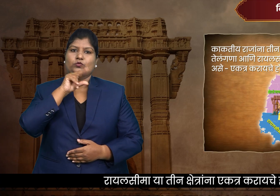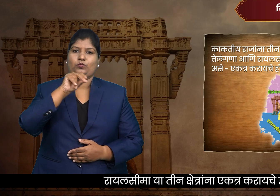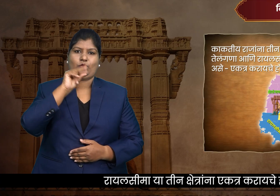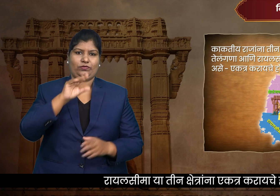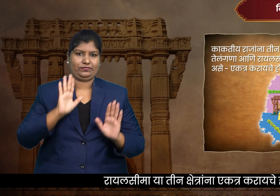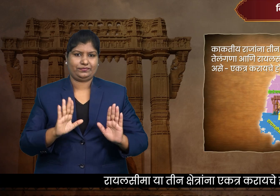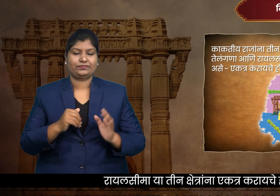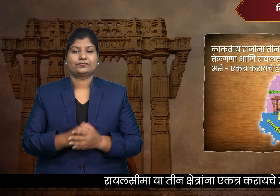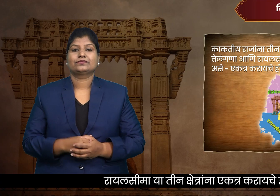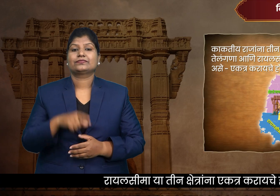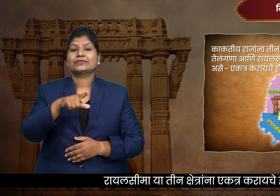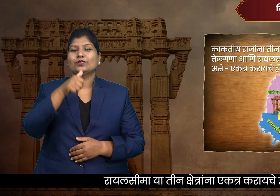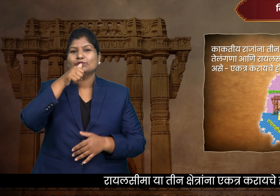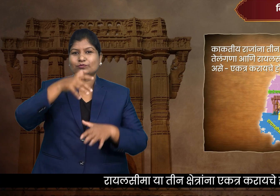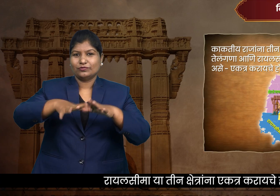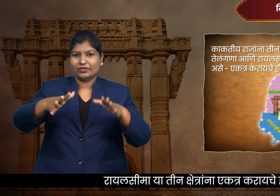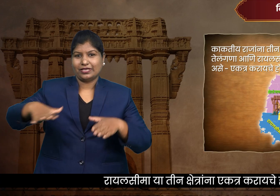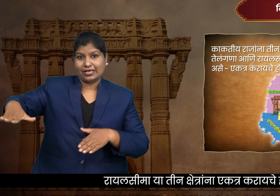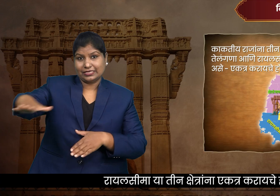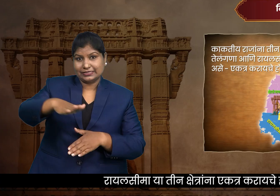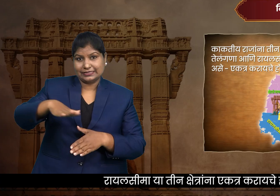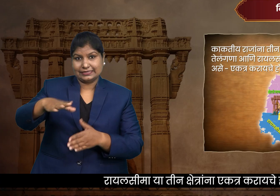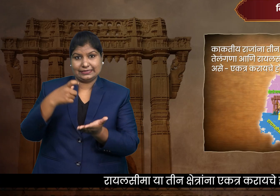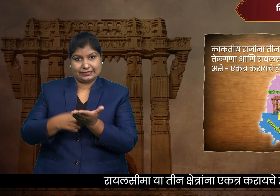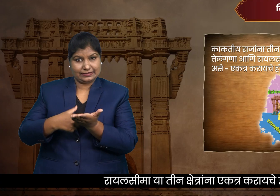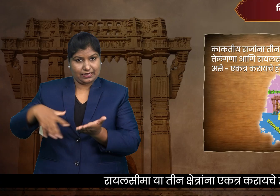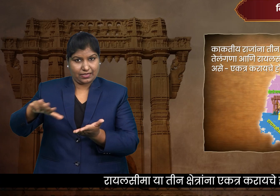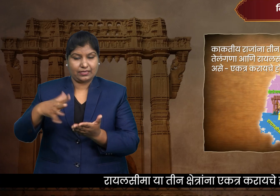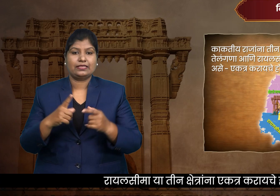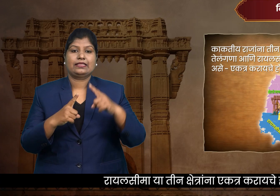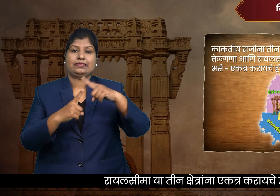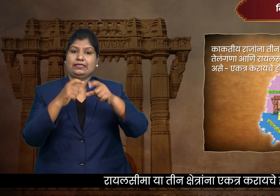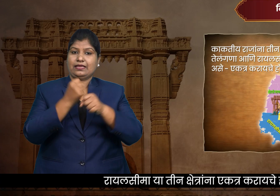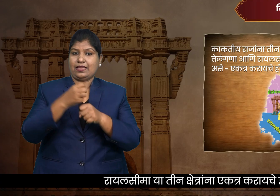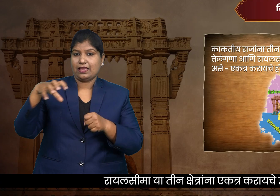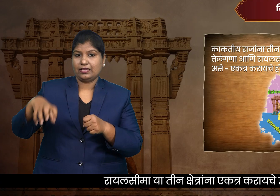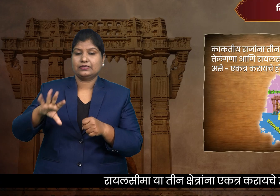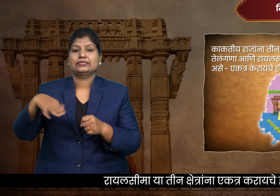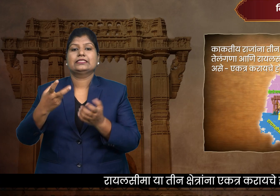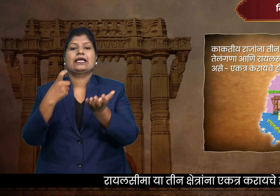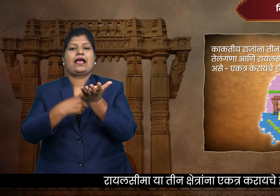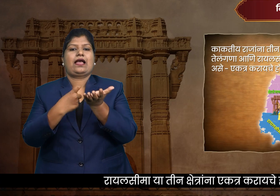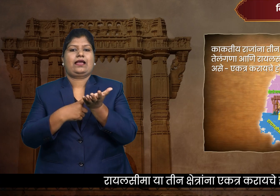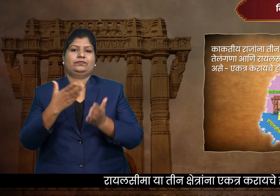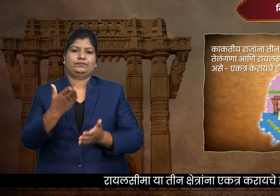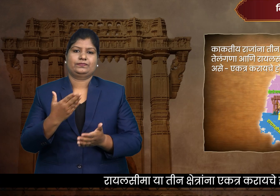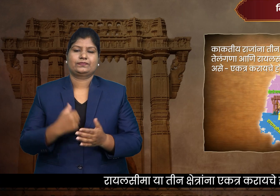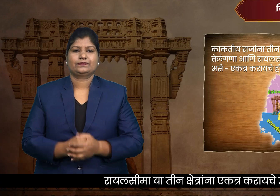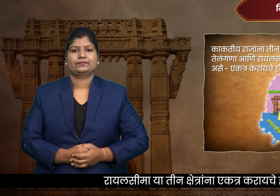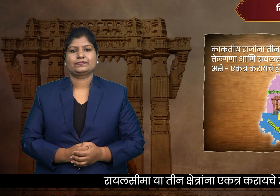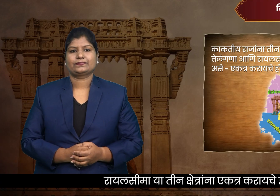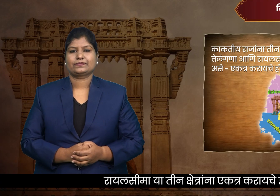आणि रायलसीमा या तीन क्षेत्रांना एकत्र करायचे होते.